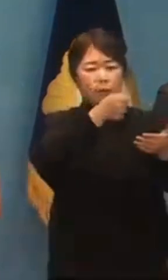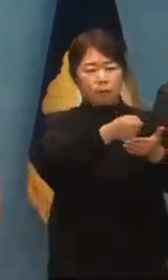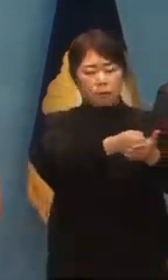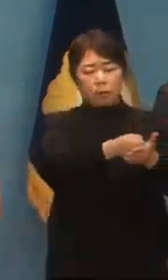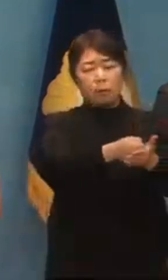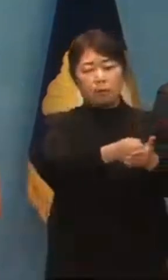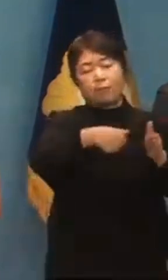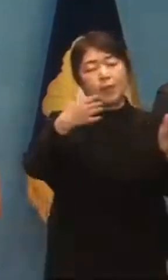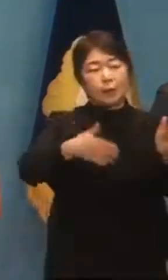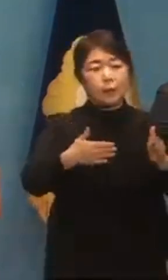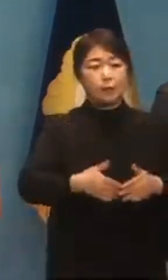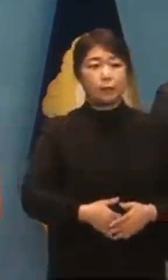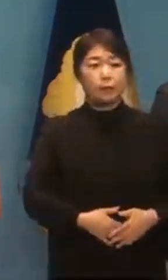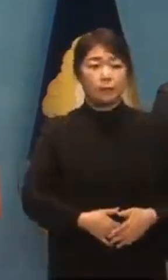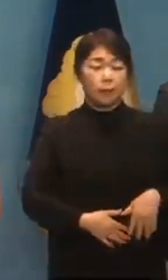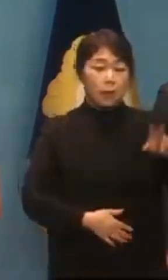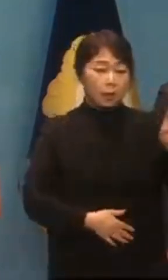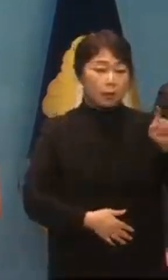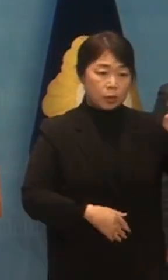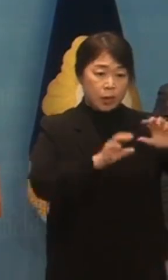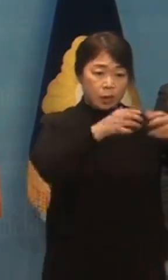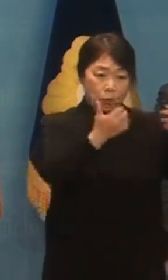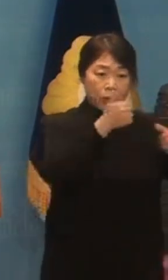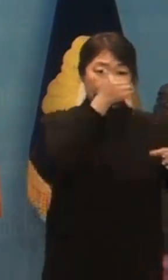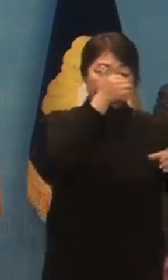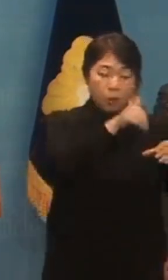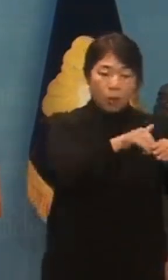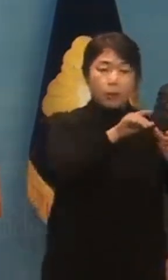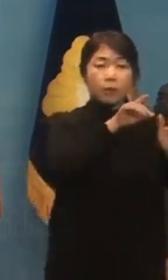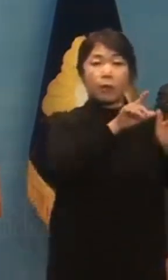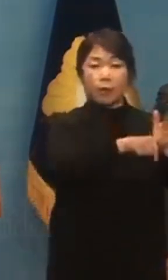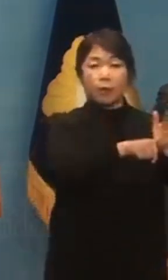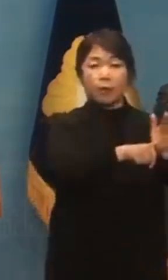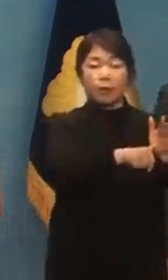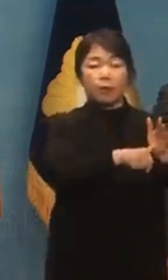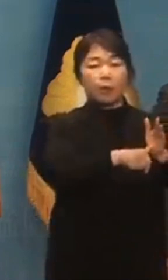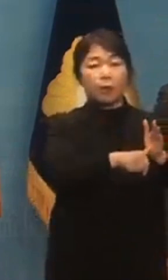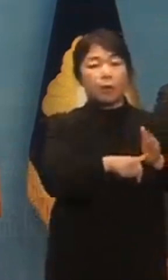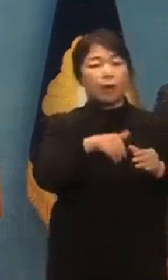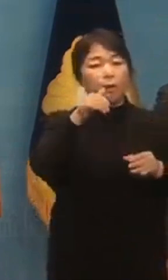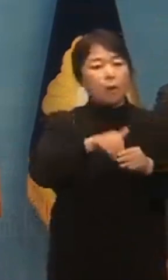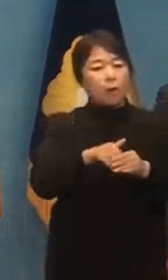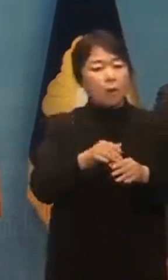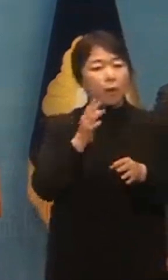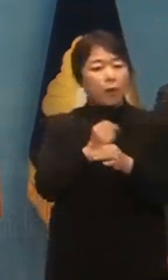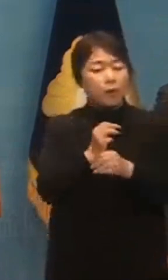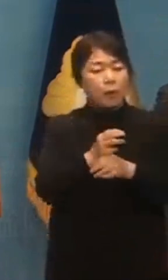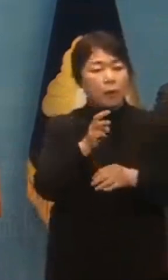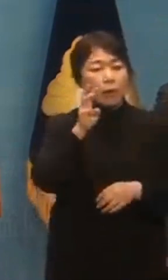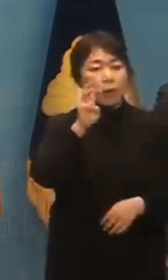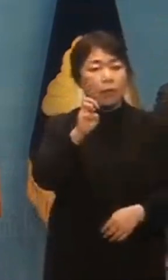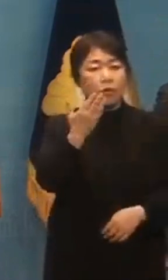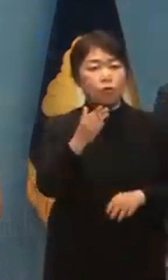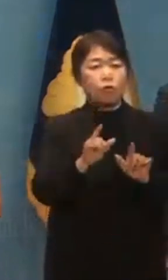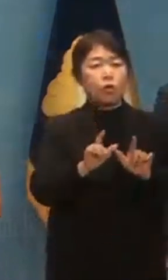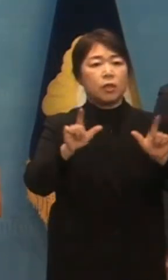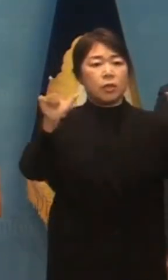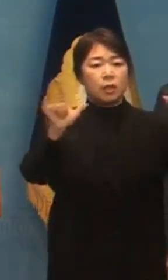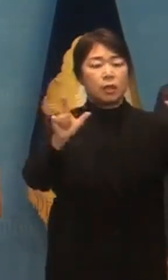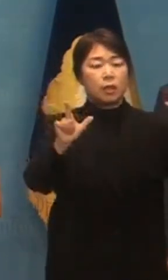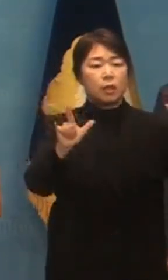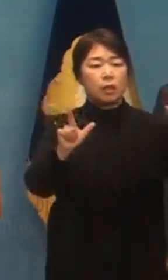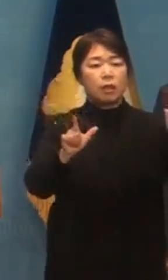않았습니다. 지난 21대 선거 당시 선거일 39일 전에 선거구가 획정되었던